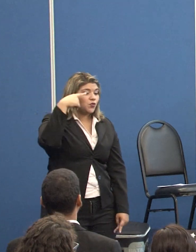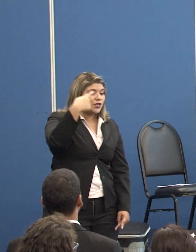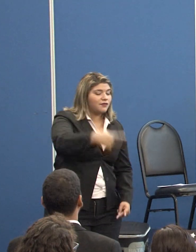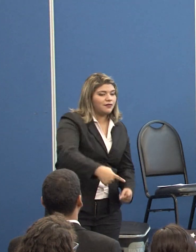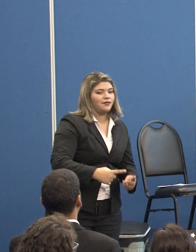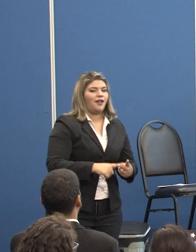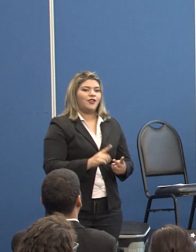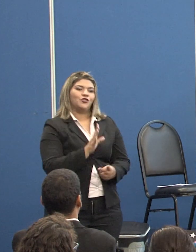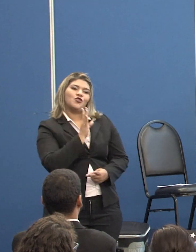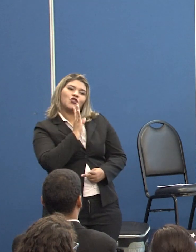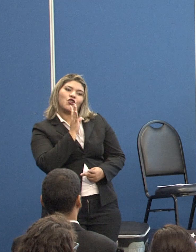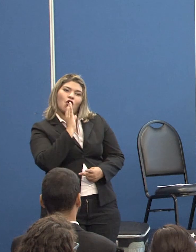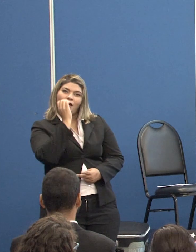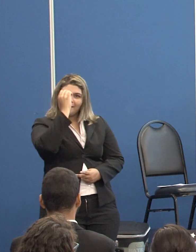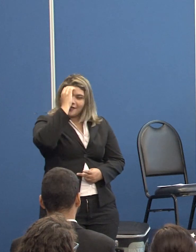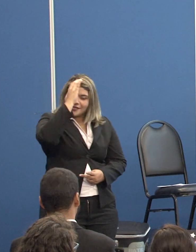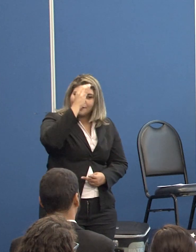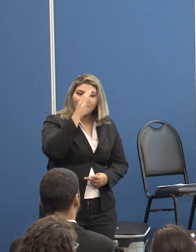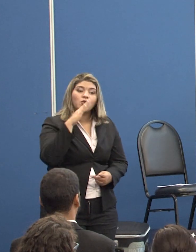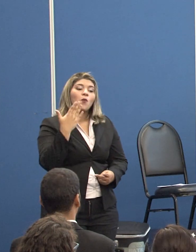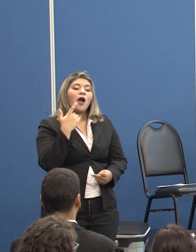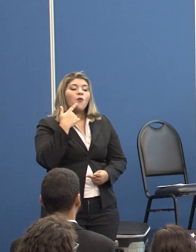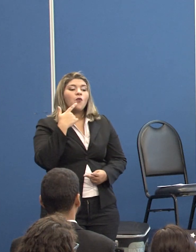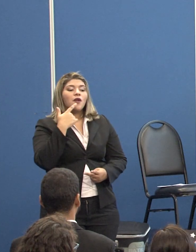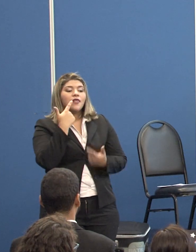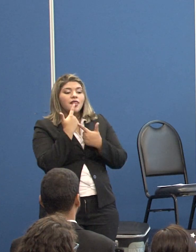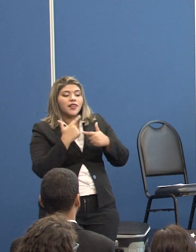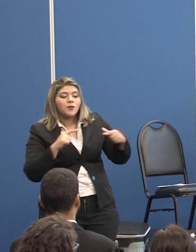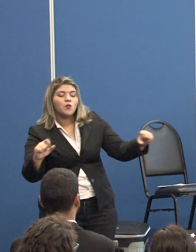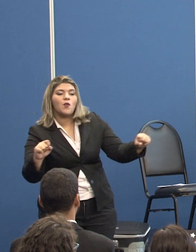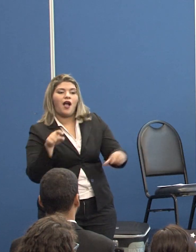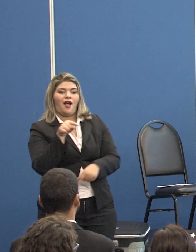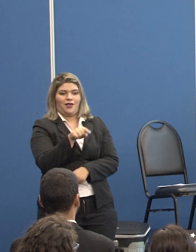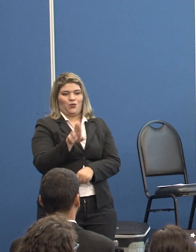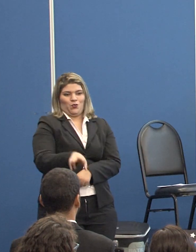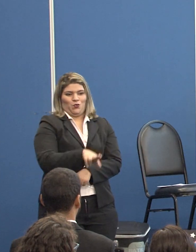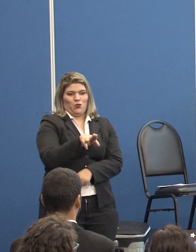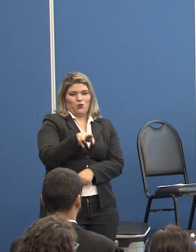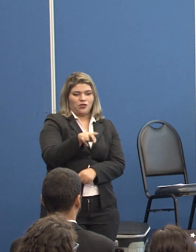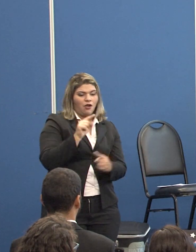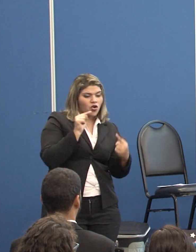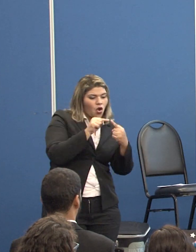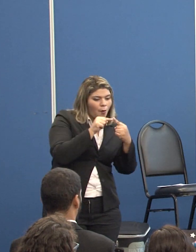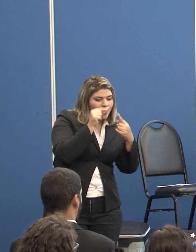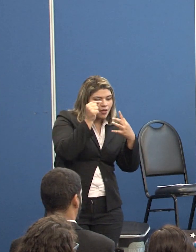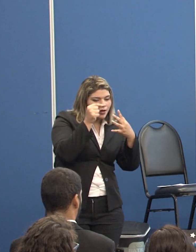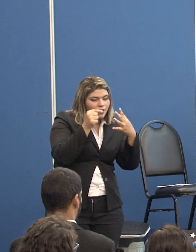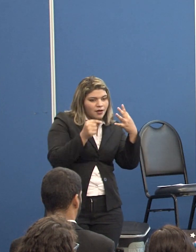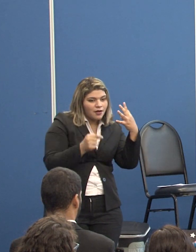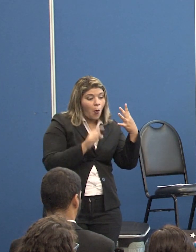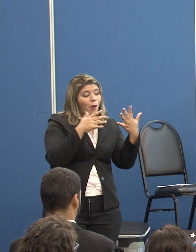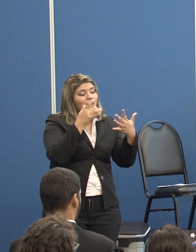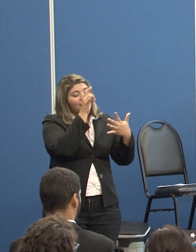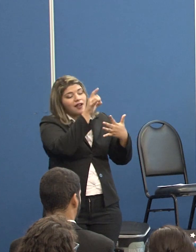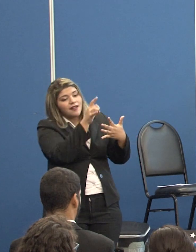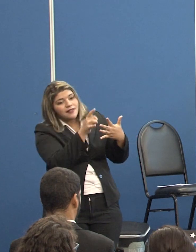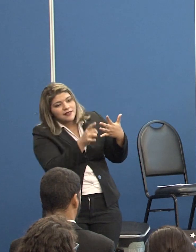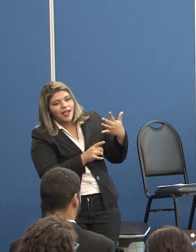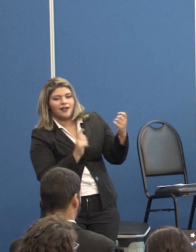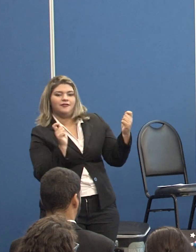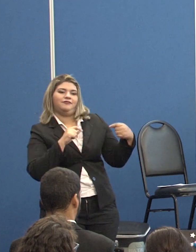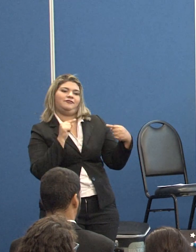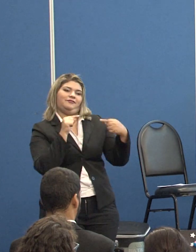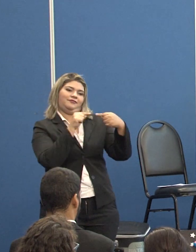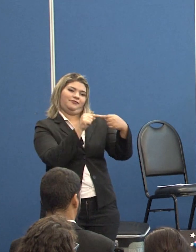do conhecimento, que linguagem é essa na qual ele está fazendo uso nesse momento, principalmente educandos que vêm, né,